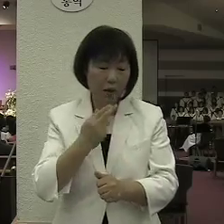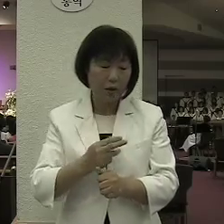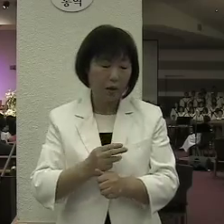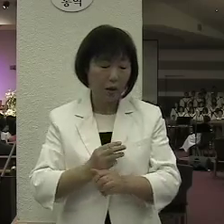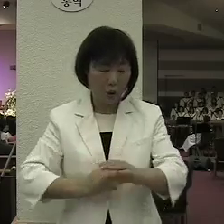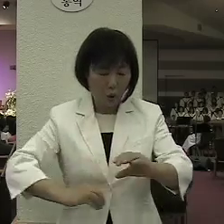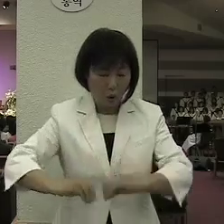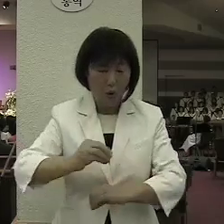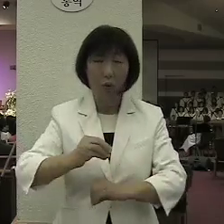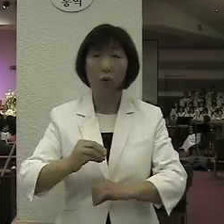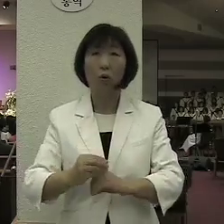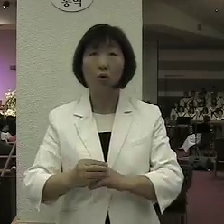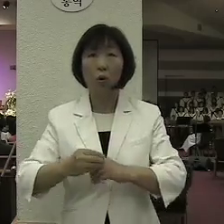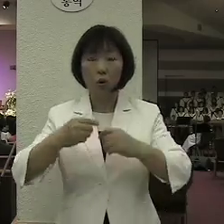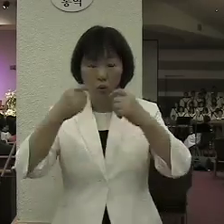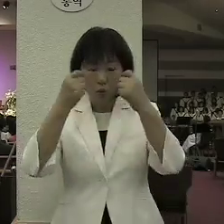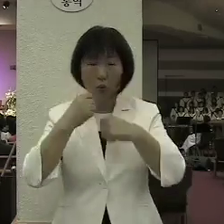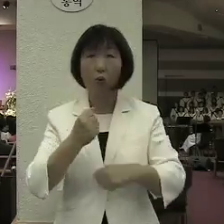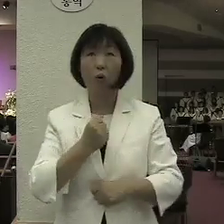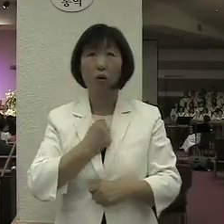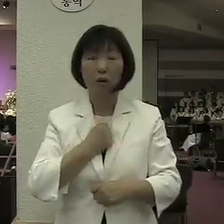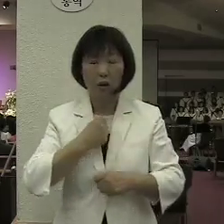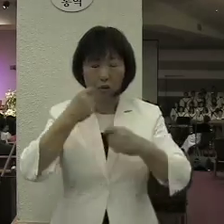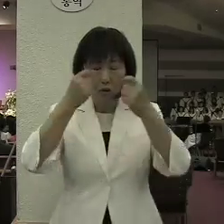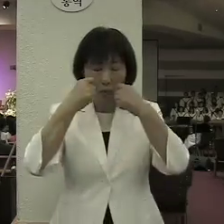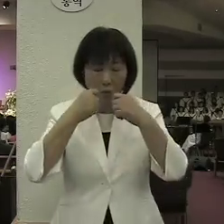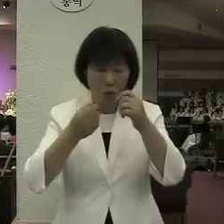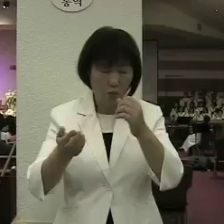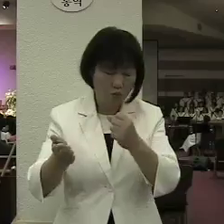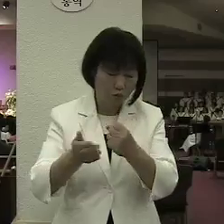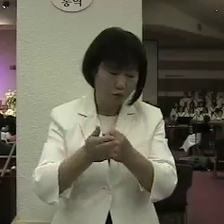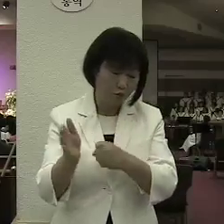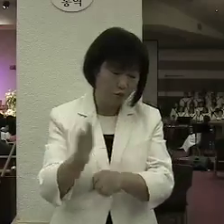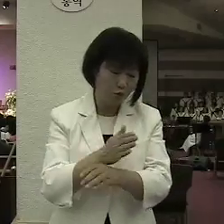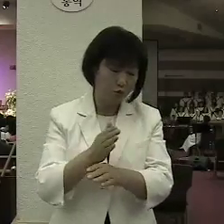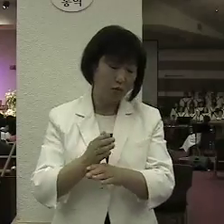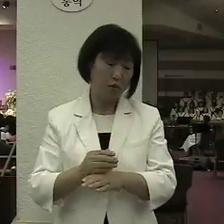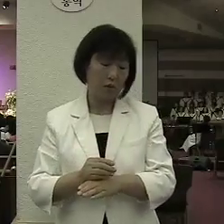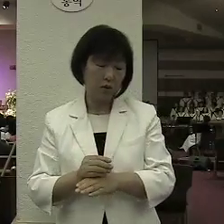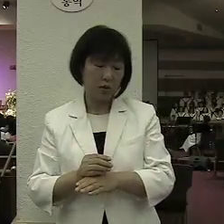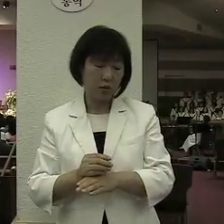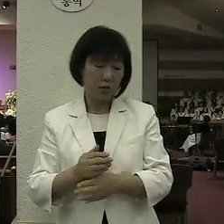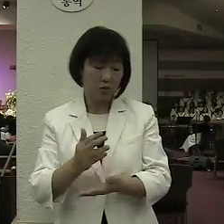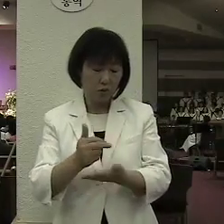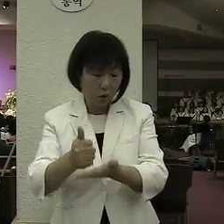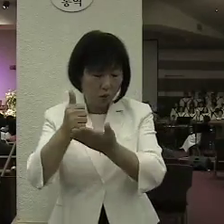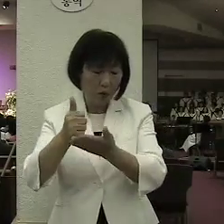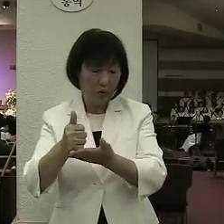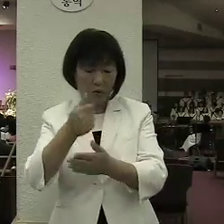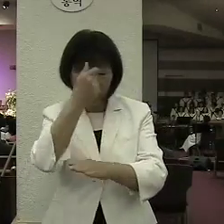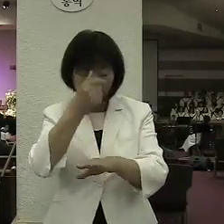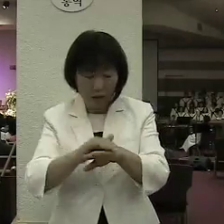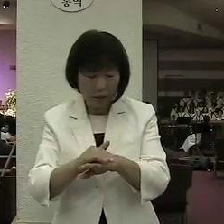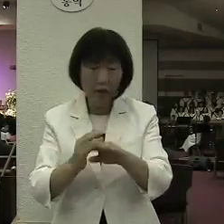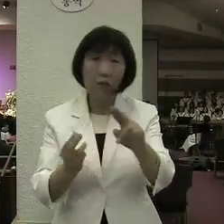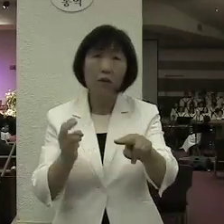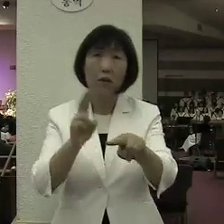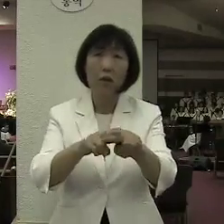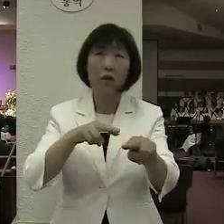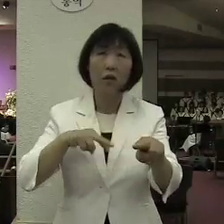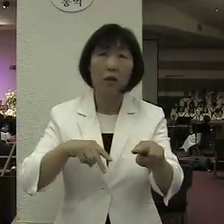것이기 때문에, 돌이킬 수 없는 것이기 때문에 이제 다 끝났다 말할 수밖에 없지만, 사망아 네가 쏘는 것이 어디